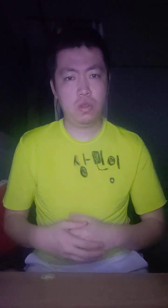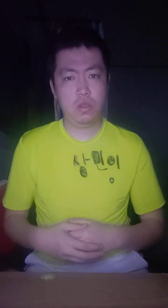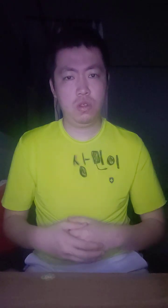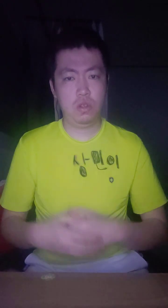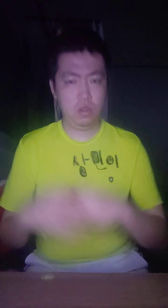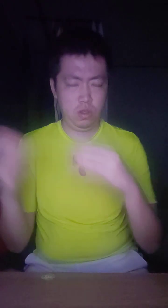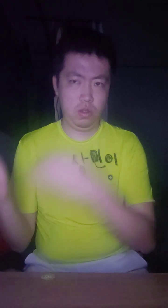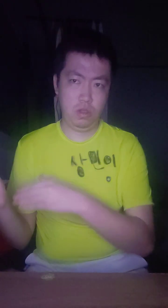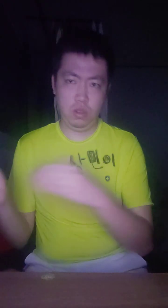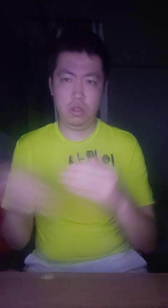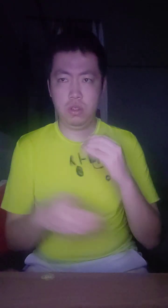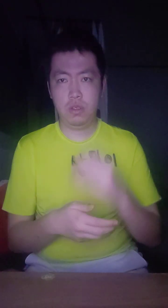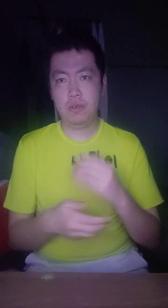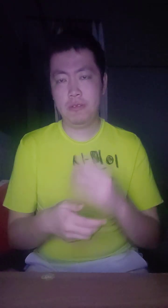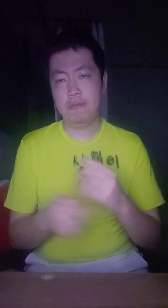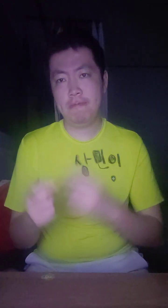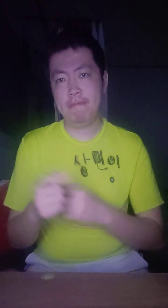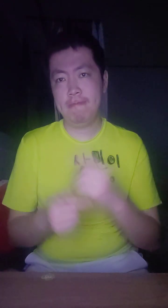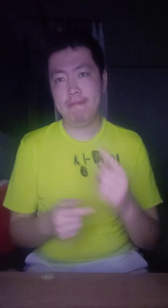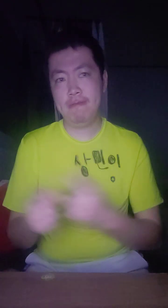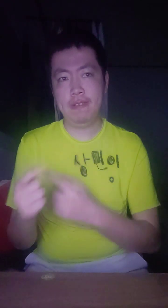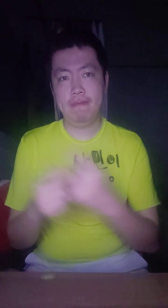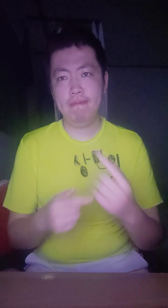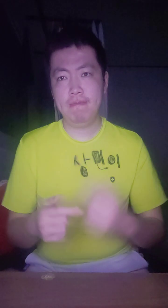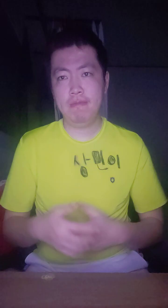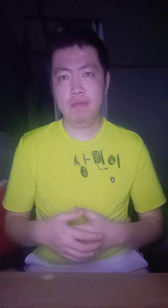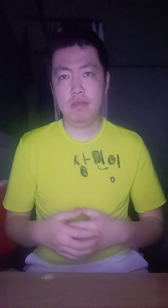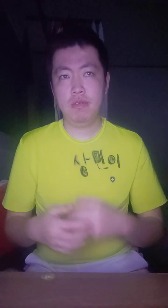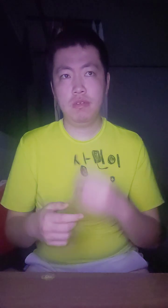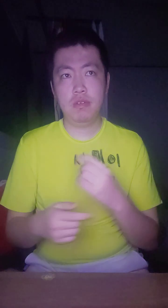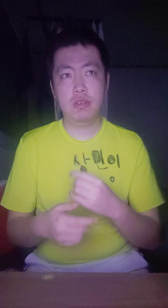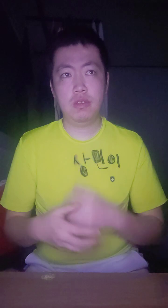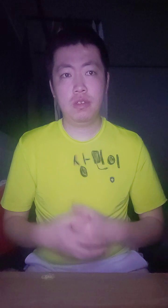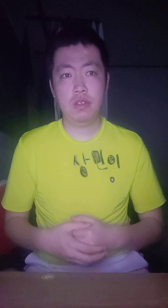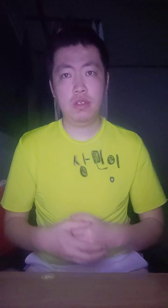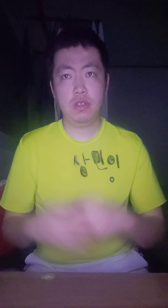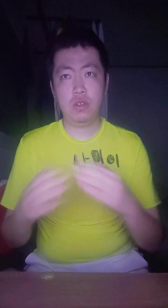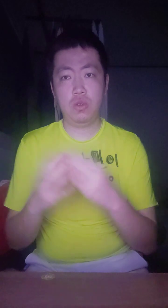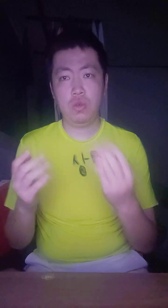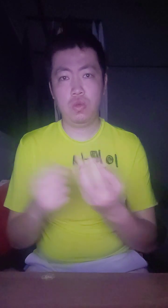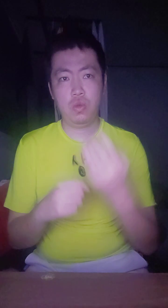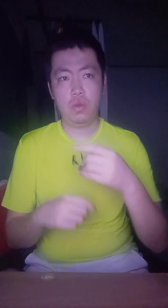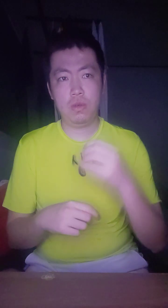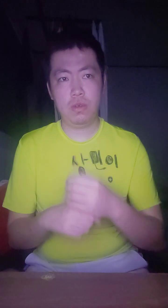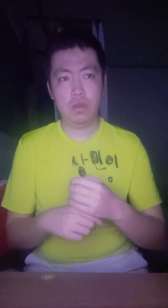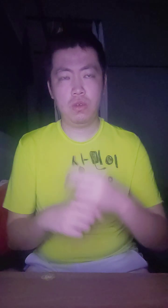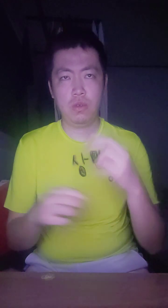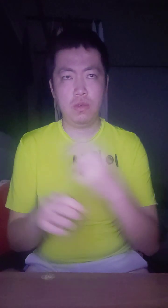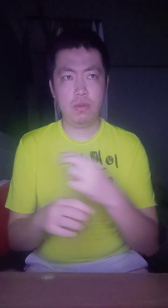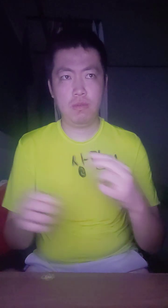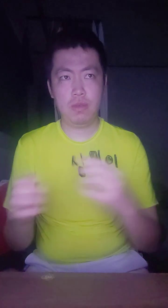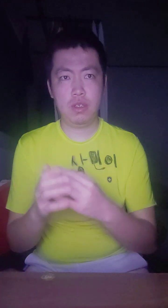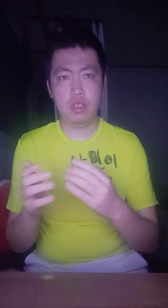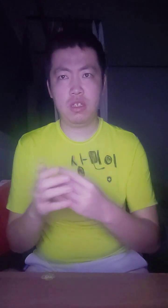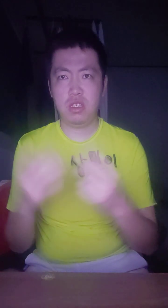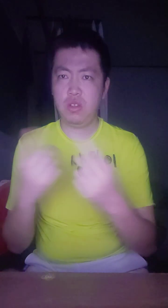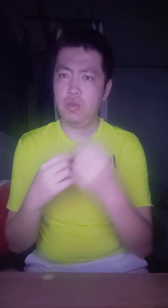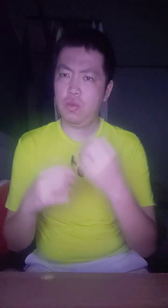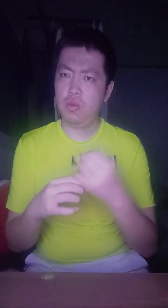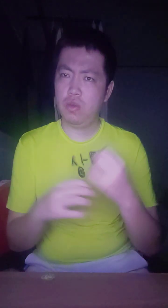잘하라고 그 화장실에서. 또 다른 가해자 조모 씨는 성기를 반복해 만진 성추행에 대해